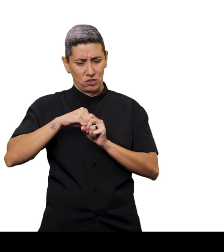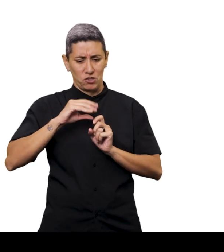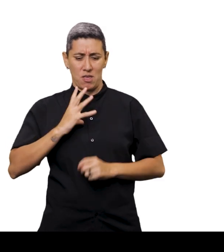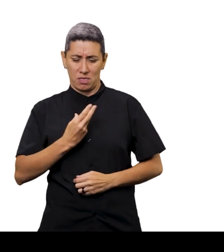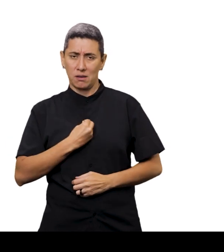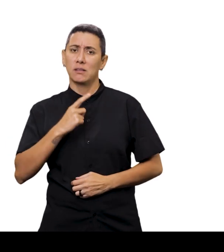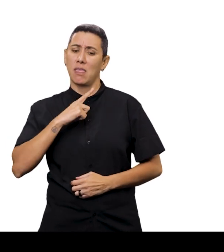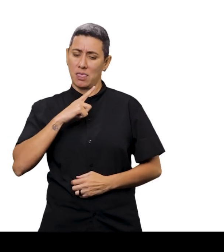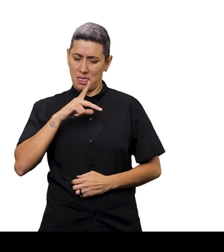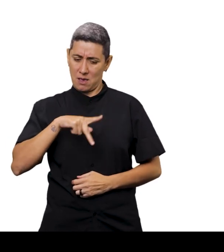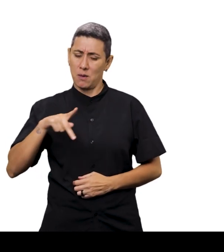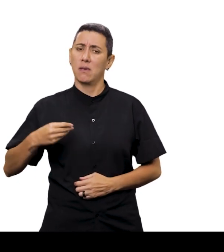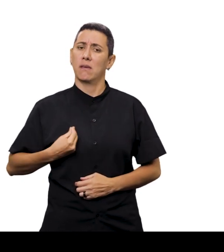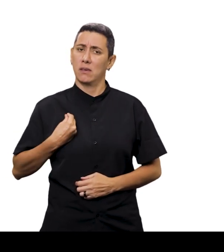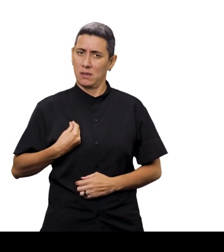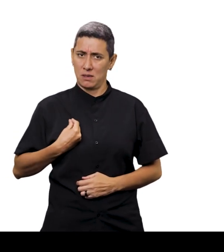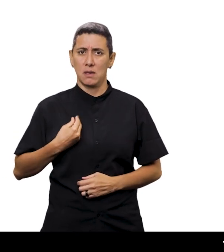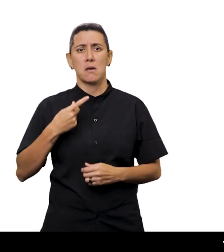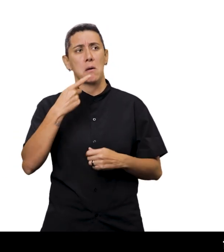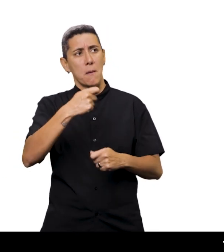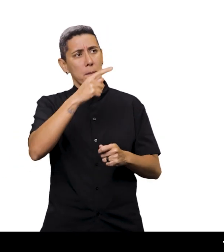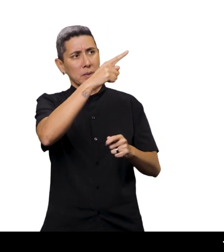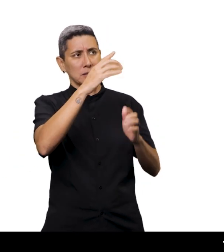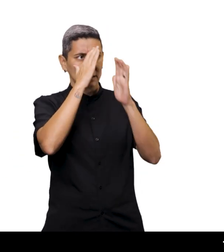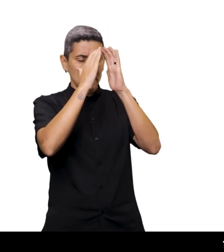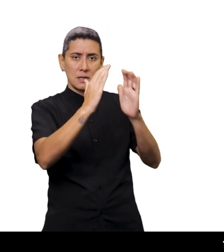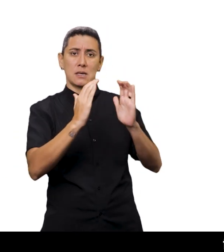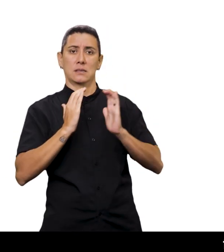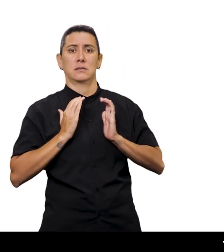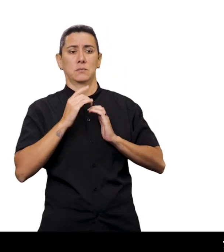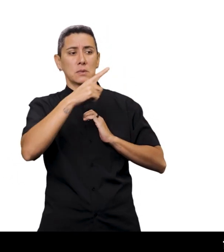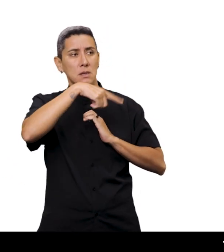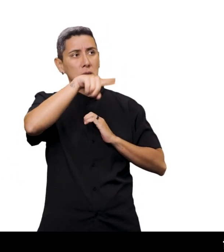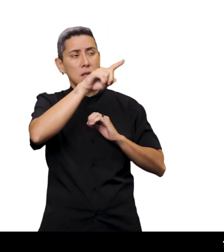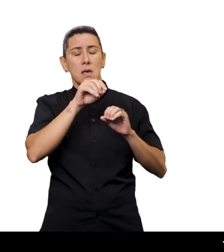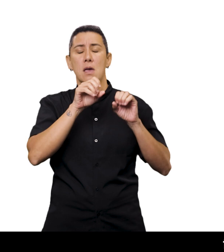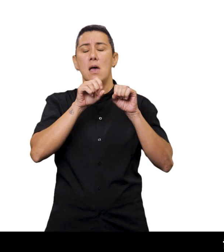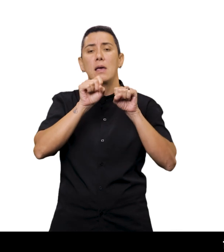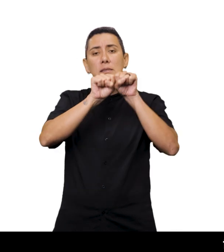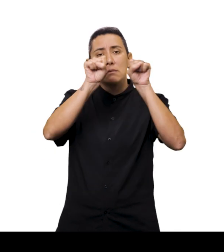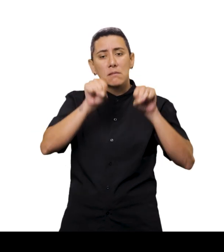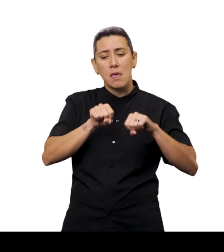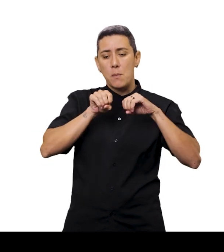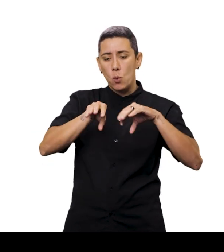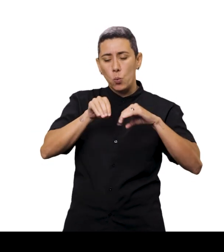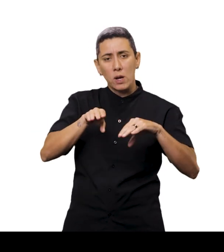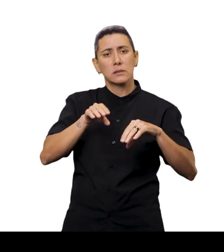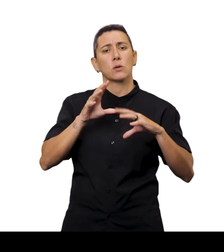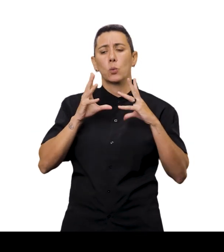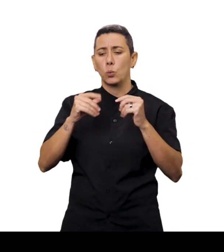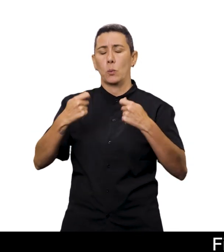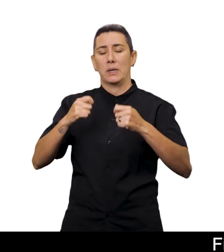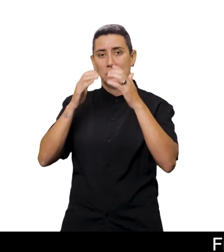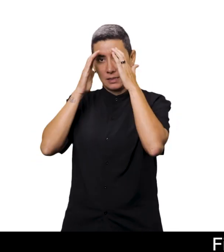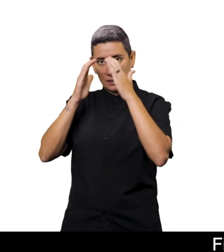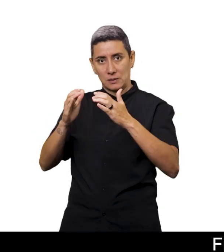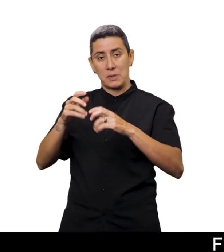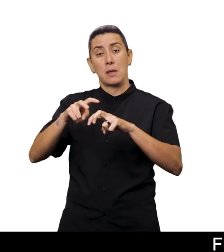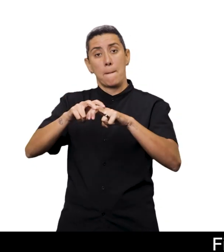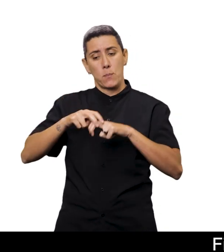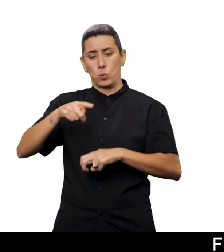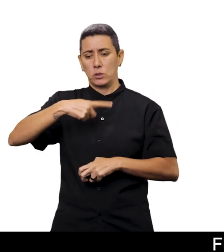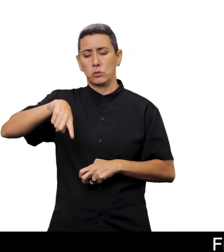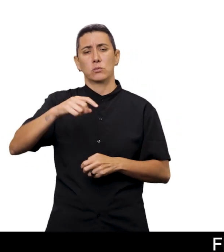docência. Nosso desejo é que elas sejam tratadas com carinho pelo sistema educacional e seus membros. Fizemos